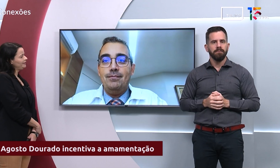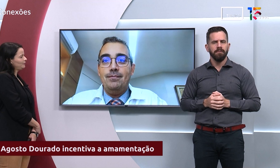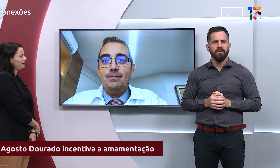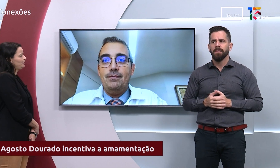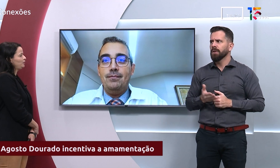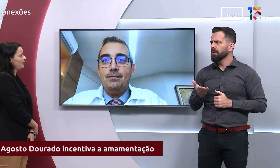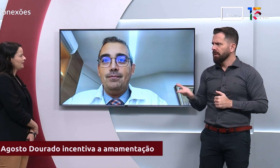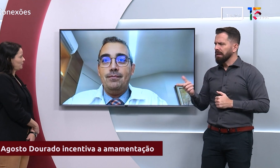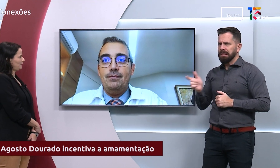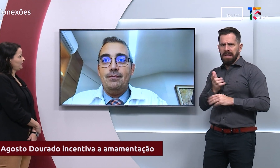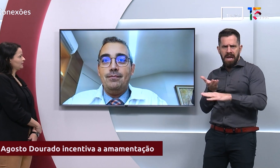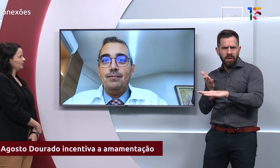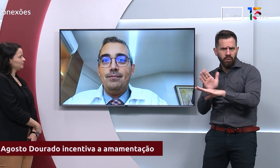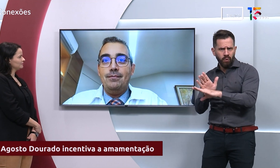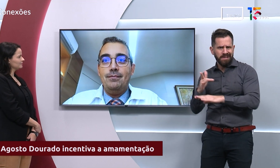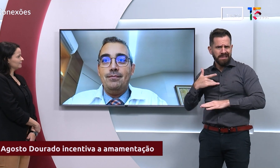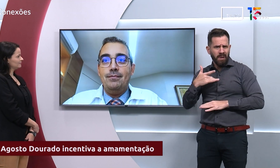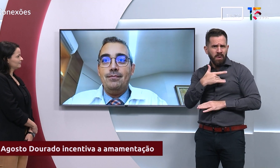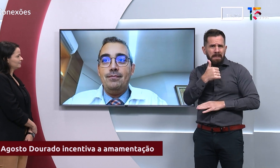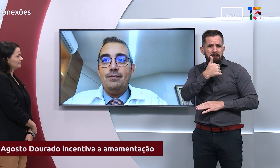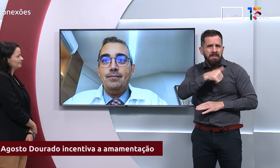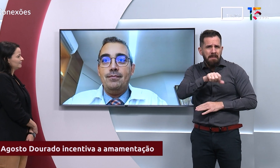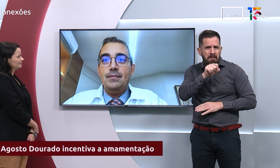da mãe também, da mulher que amamenta?